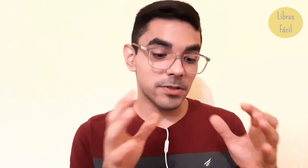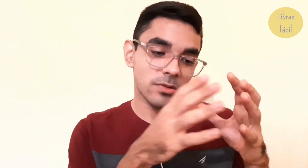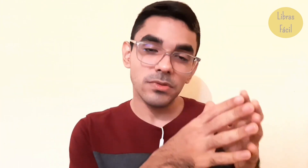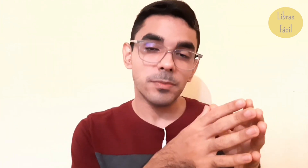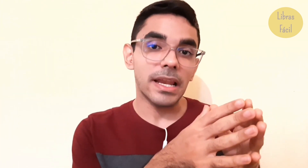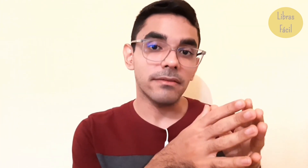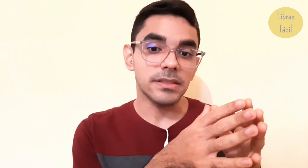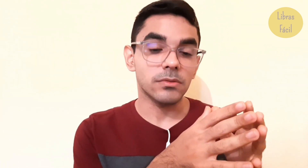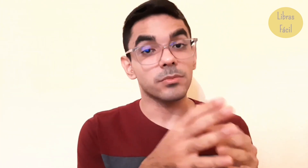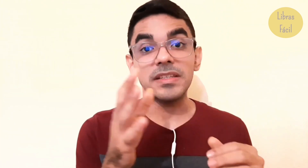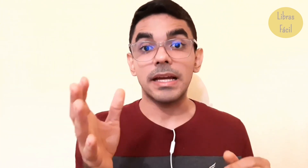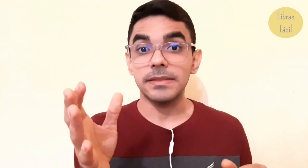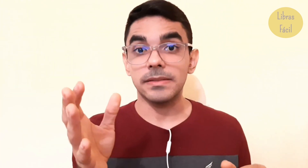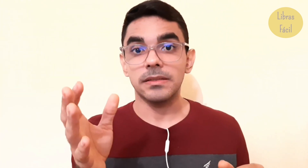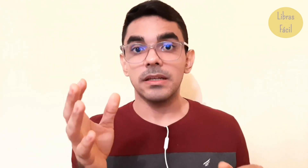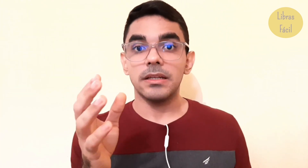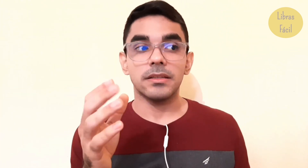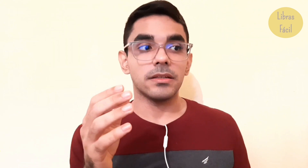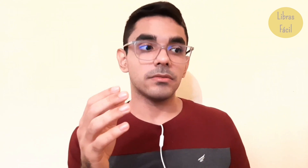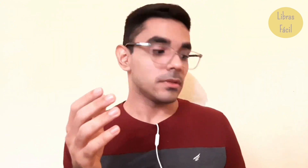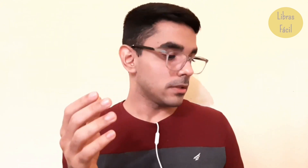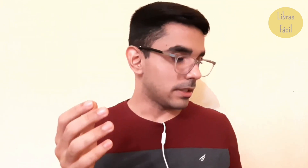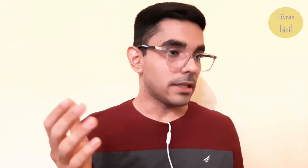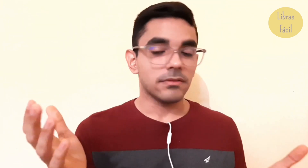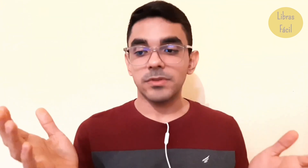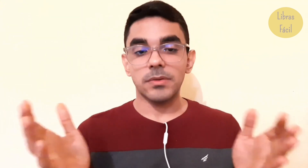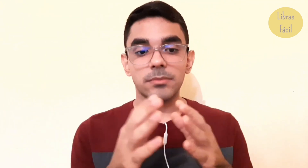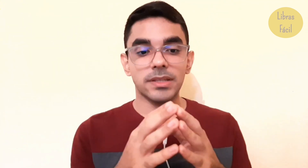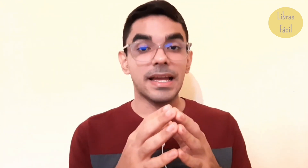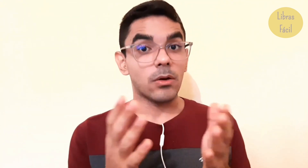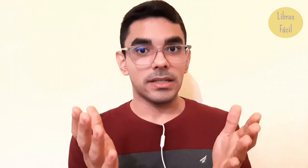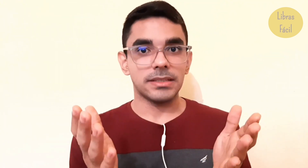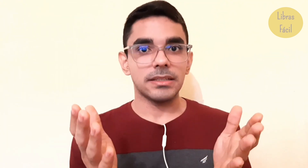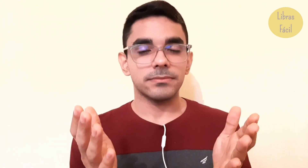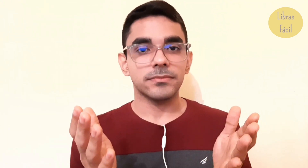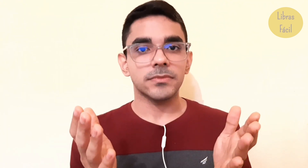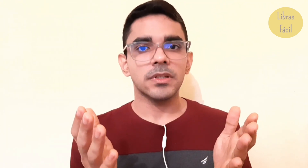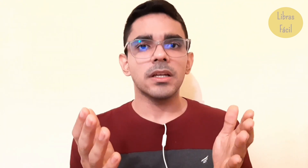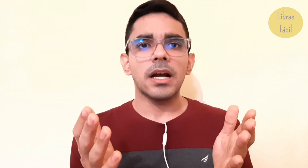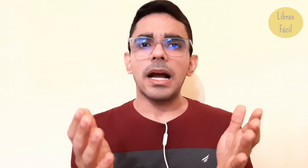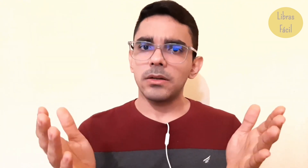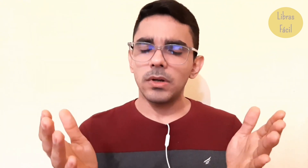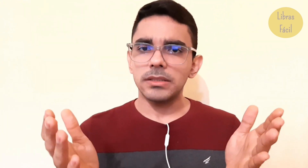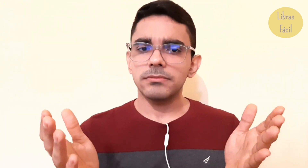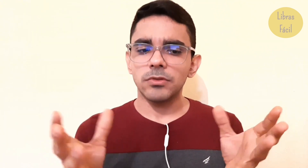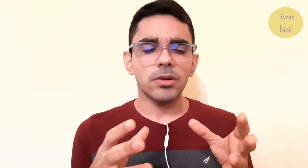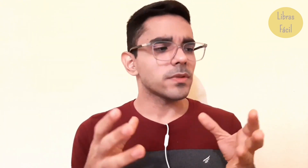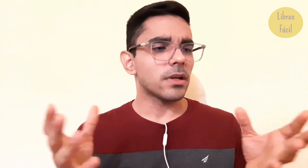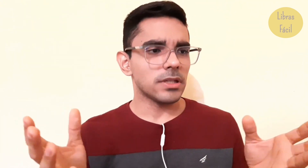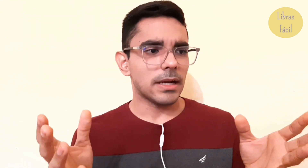usamos palavras, usamos sinais. Então, vamos dar um exemplo aqui, água, né? Água, qual que é o sinal de água? Digamos